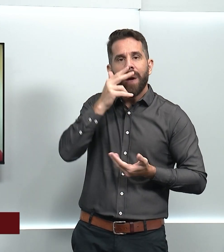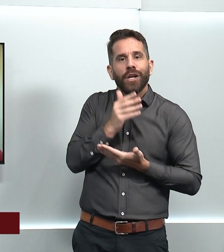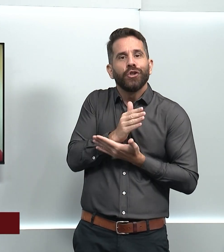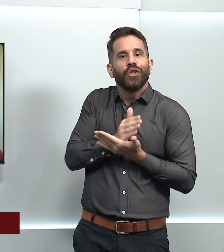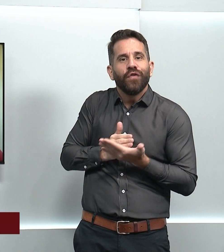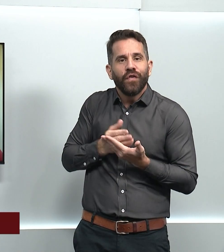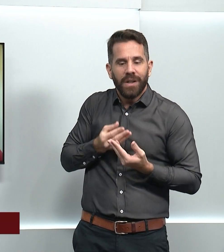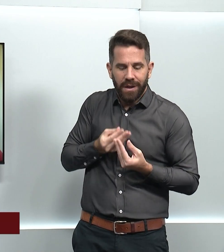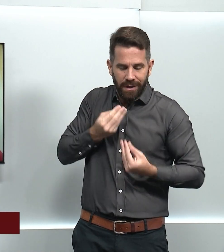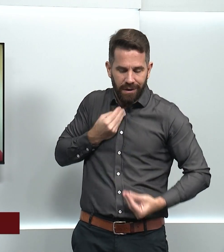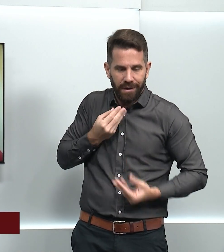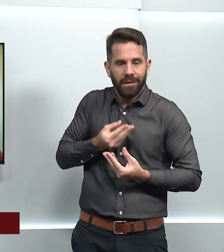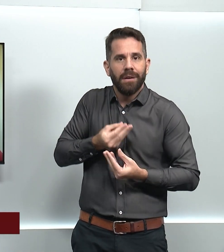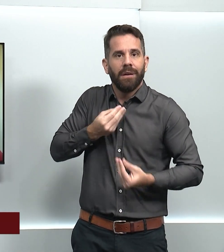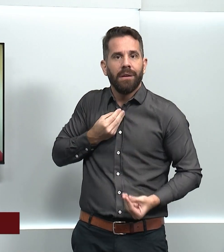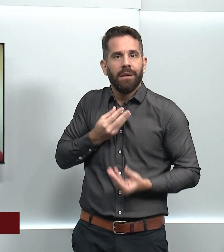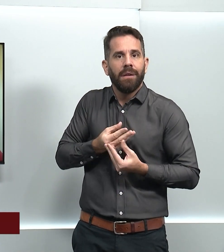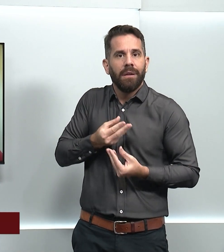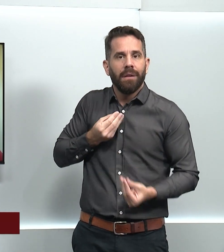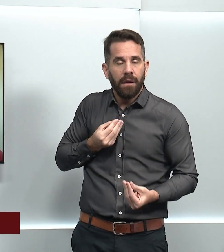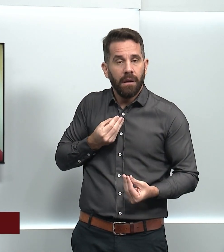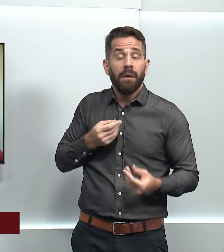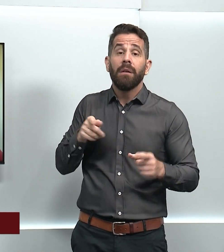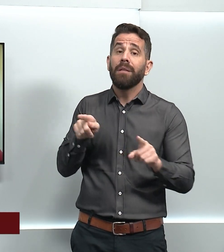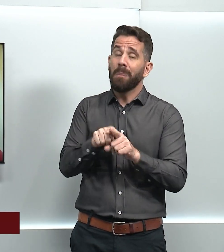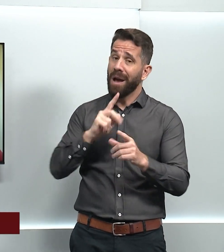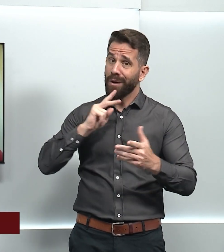parto prematuro, a depressão pós-parto, né?